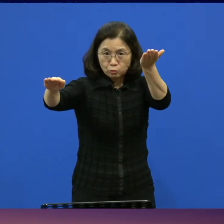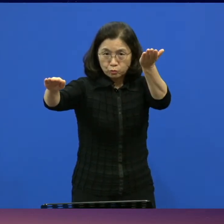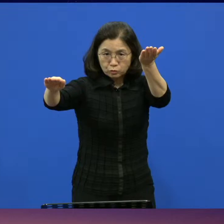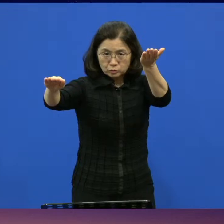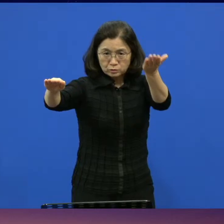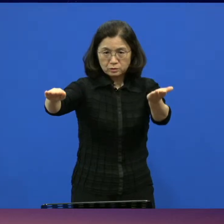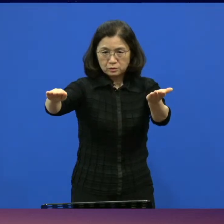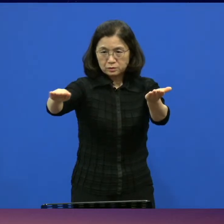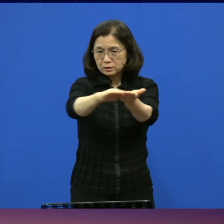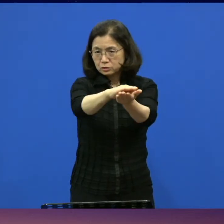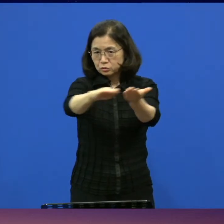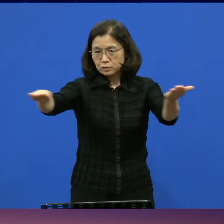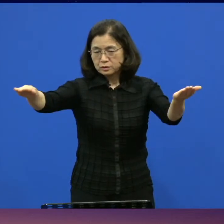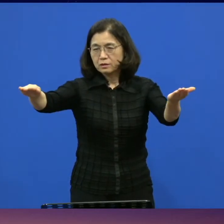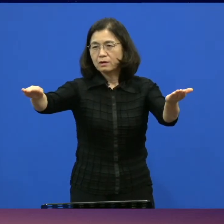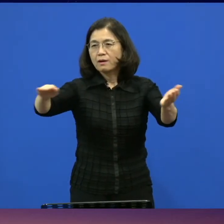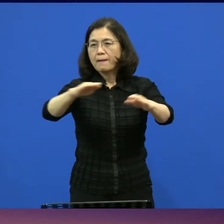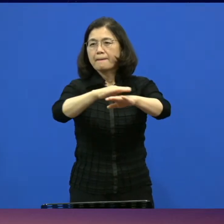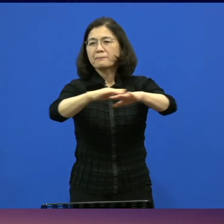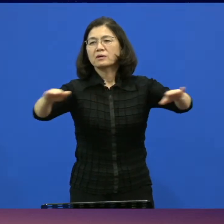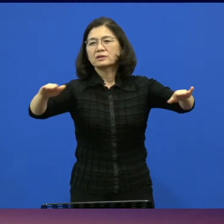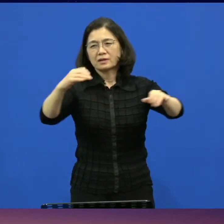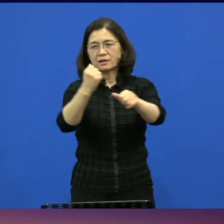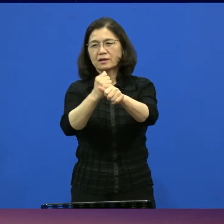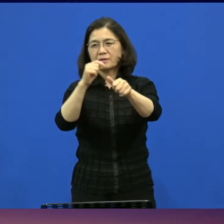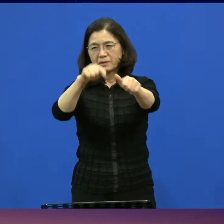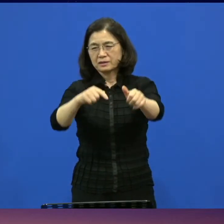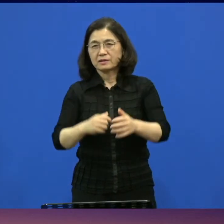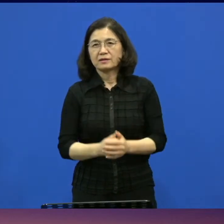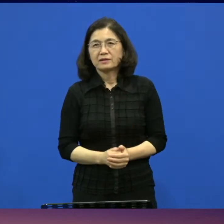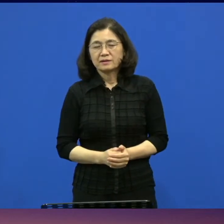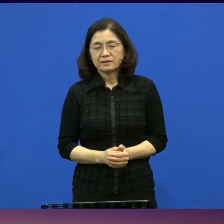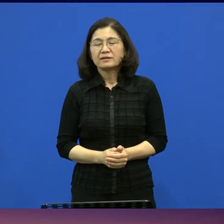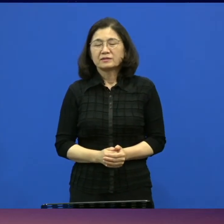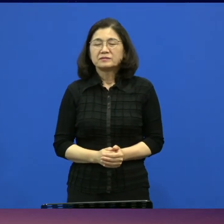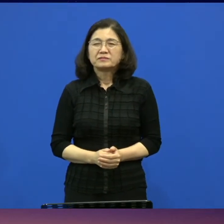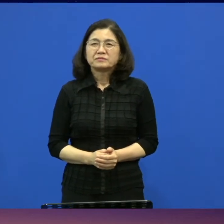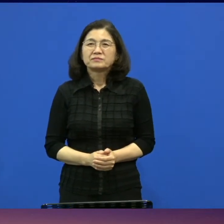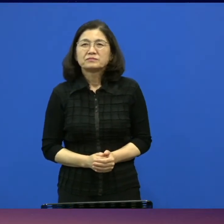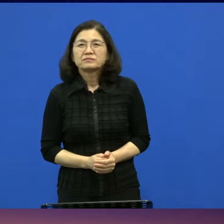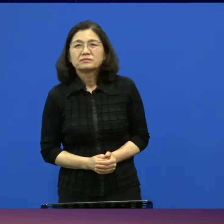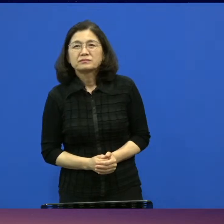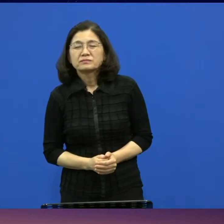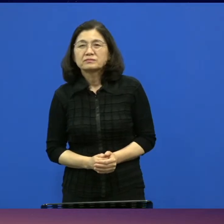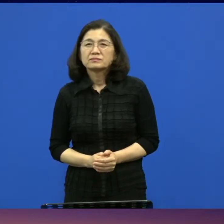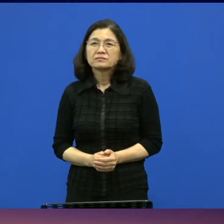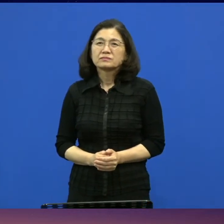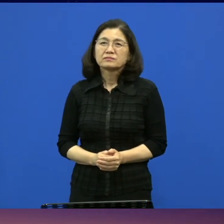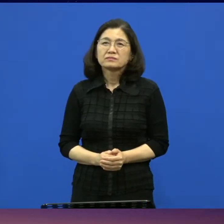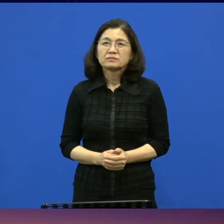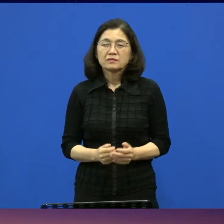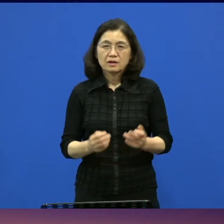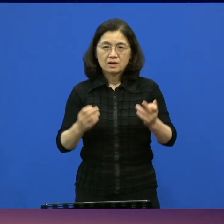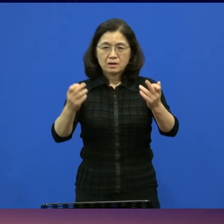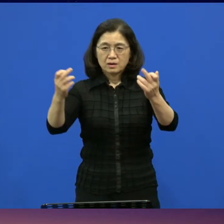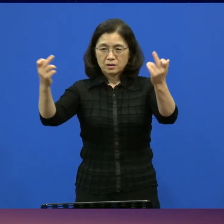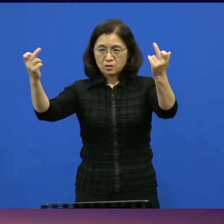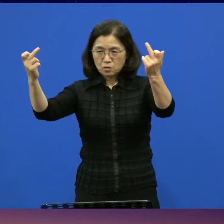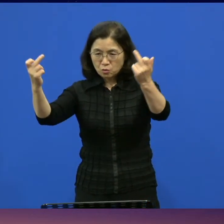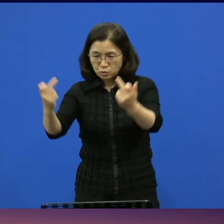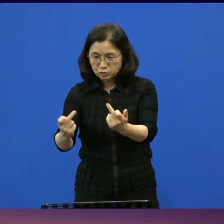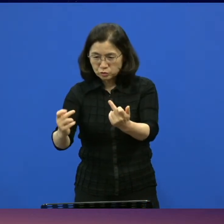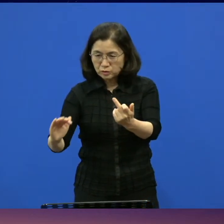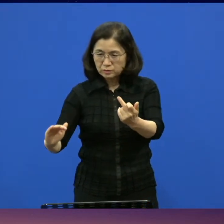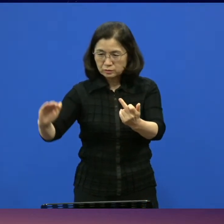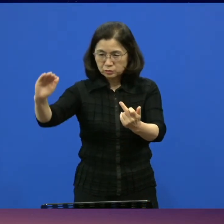된다. 골짜기는 도두어지고 산과 언덕은 낮아져야 된다. 그래서 골짜기가 도두어지고 산과